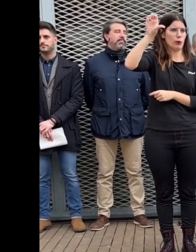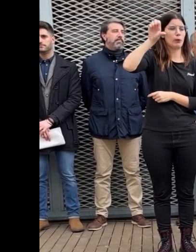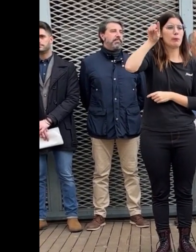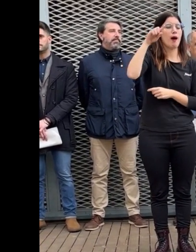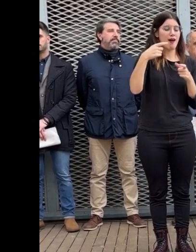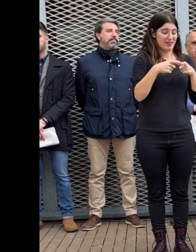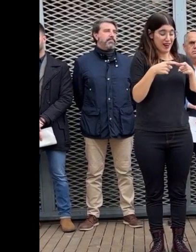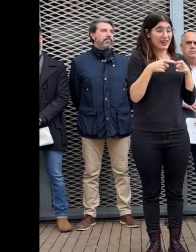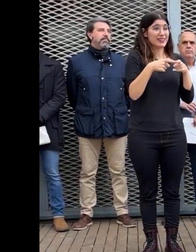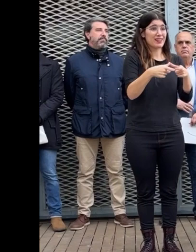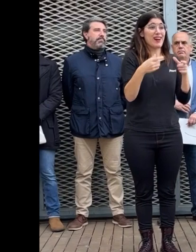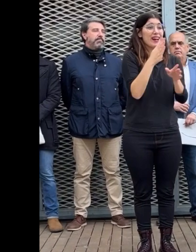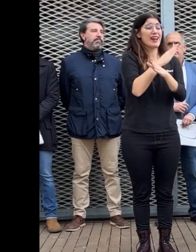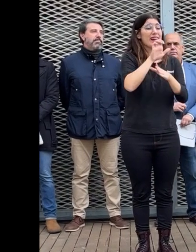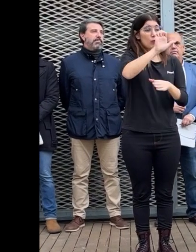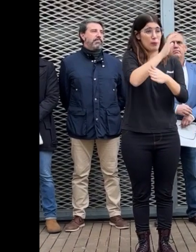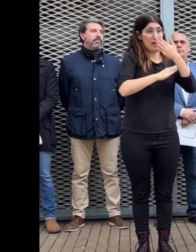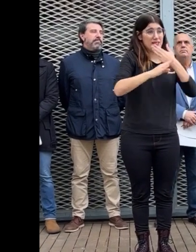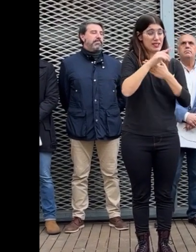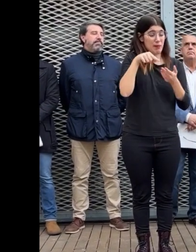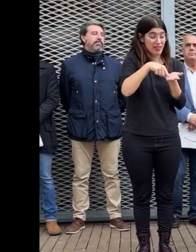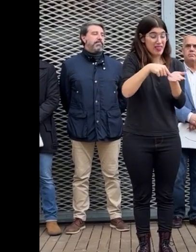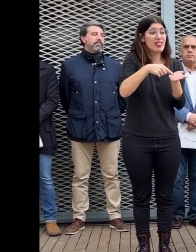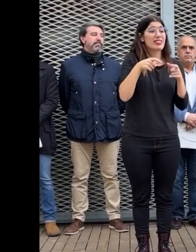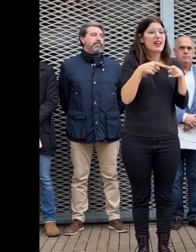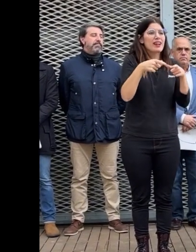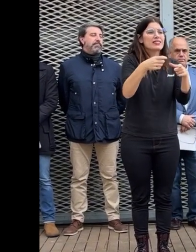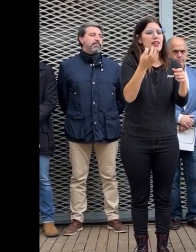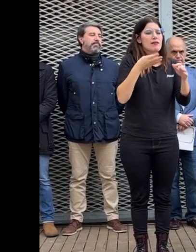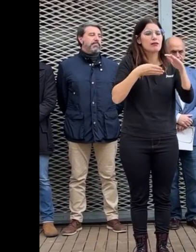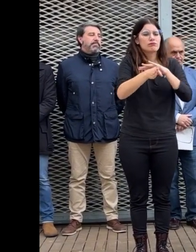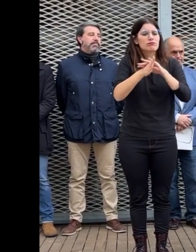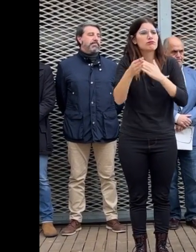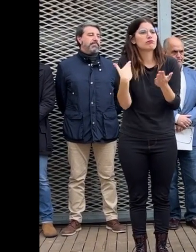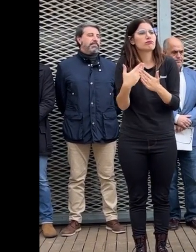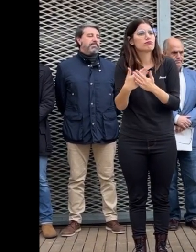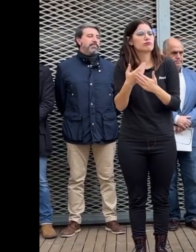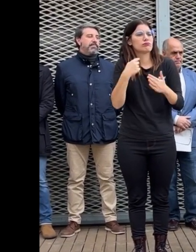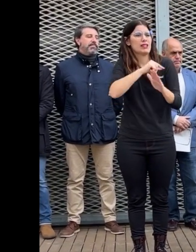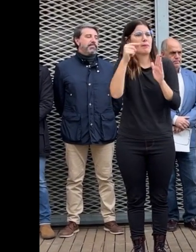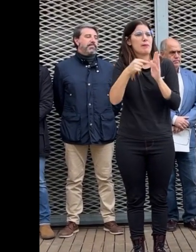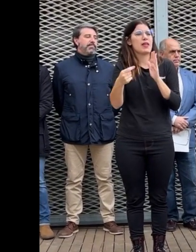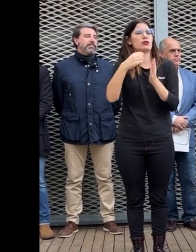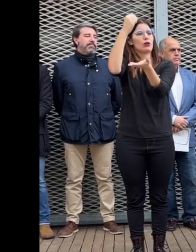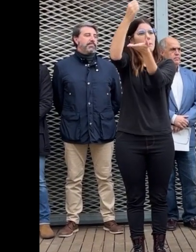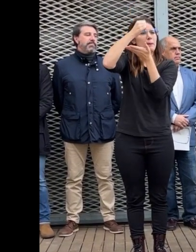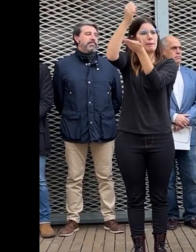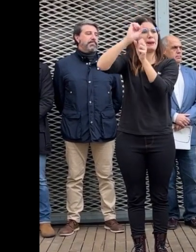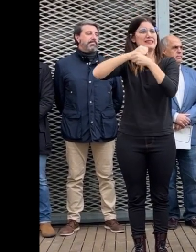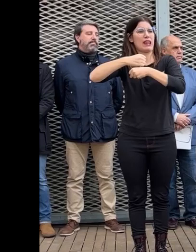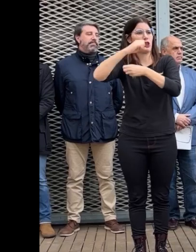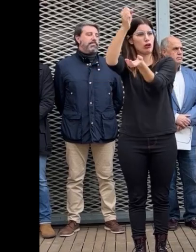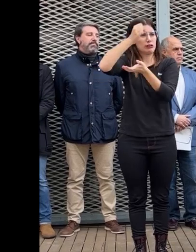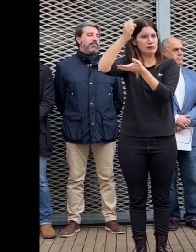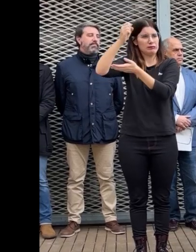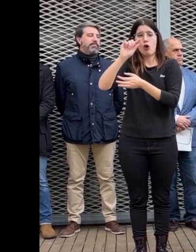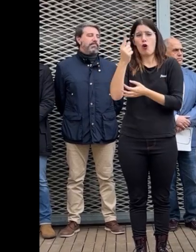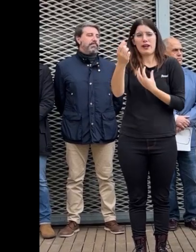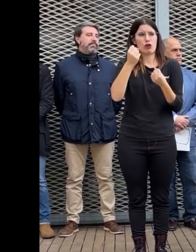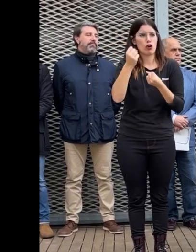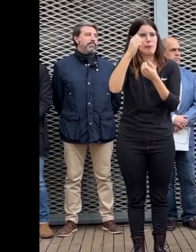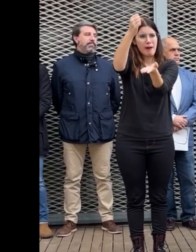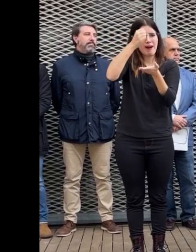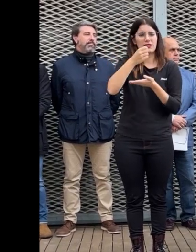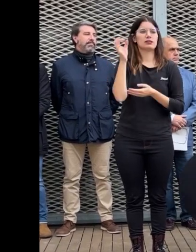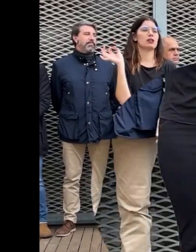la Tarjeta Europea de Discapacidad garantice el acceso inmediato a las prestaciones personales, económicas,